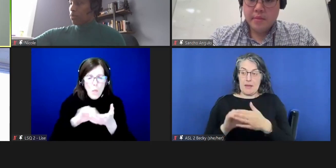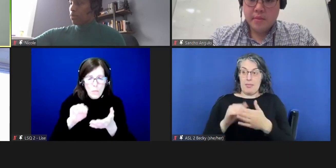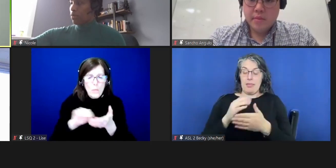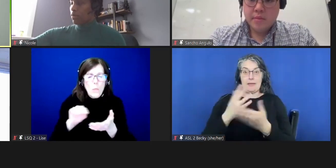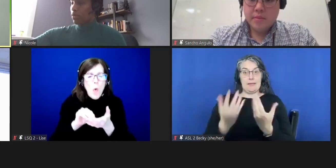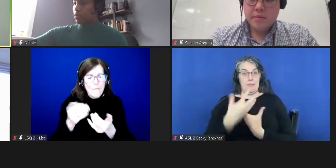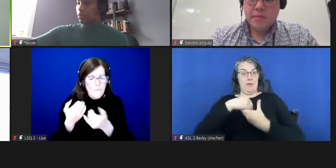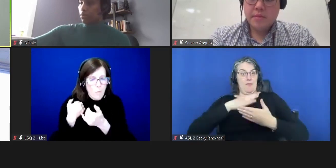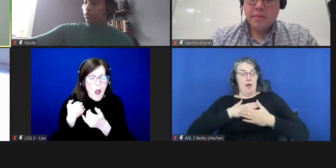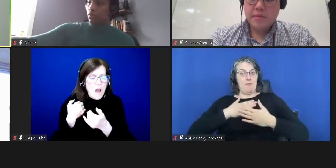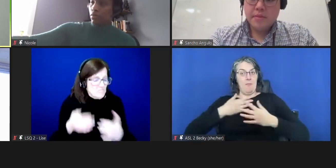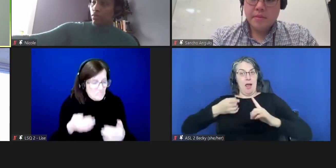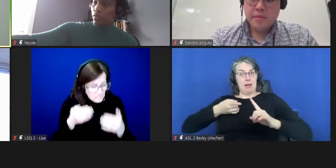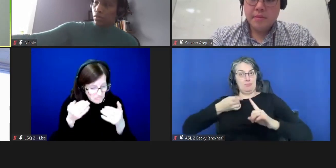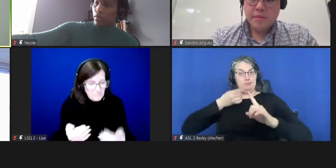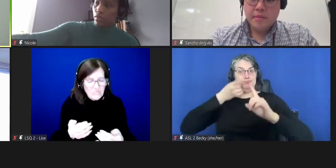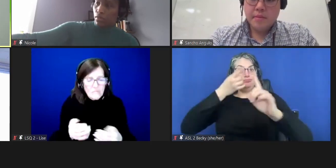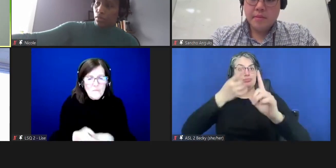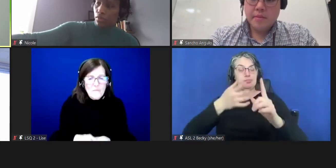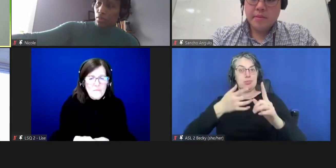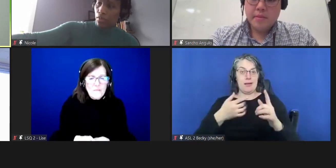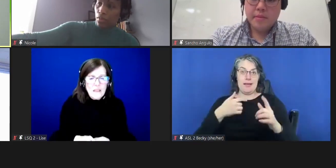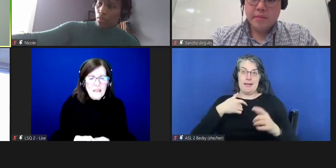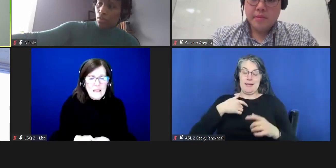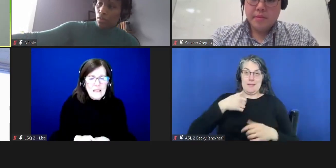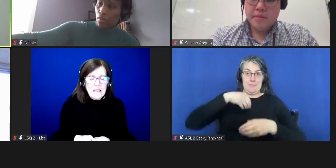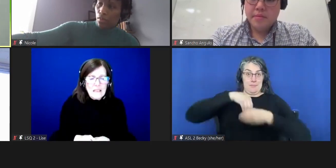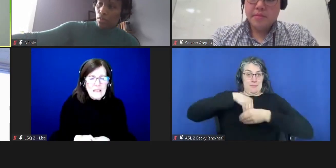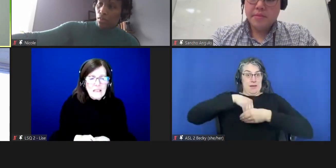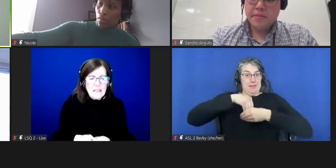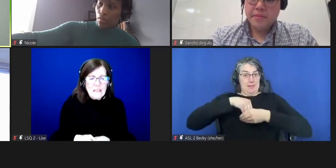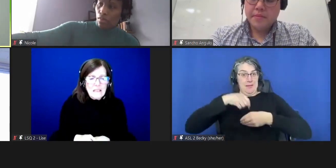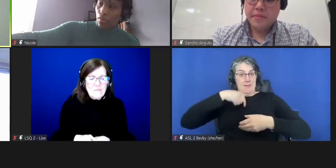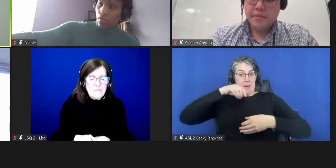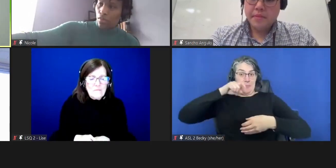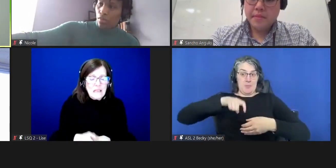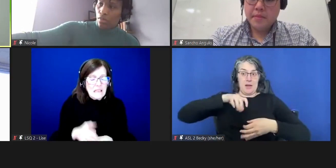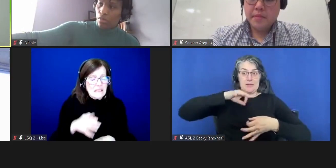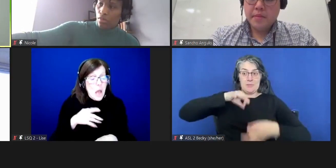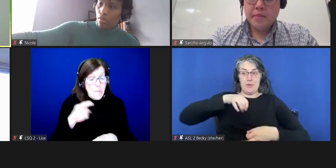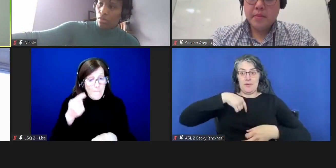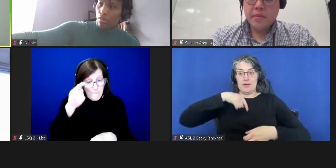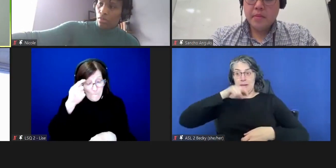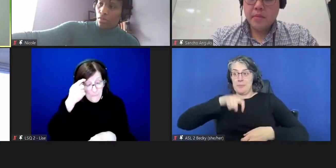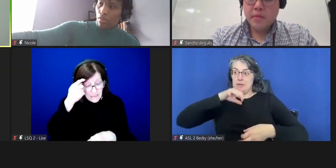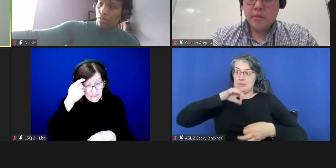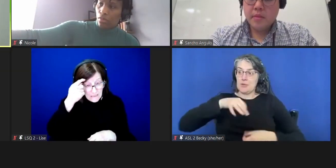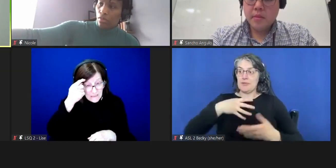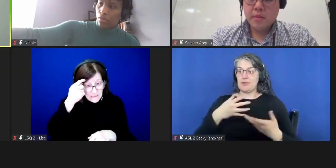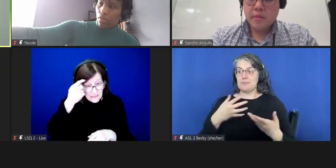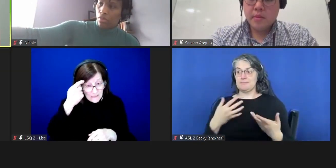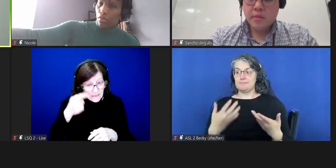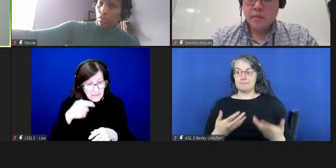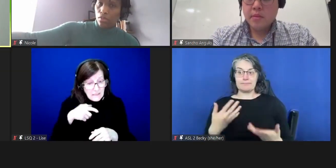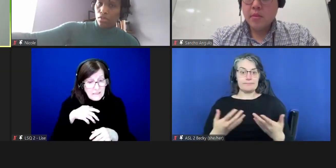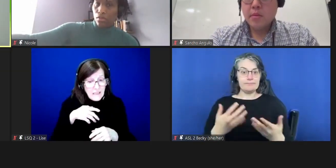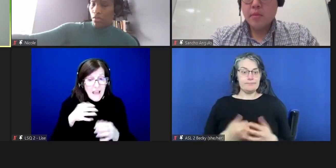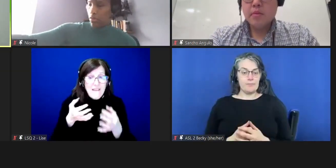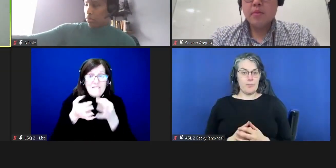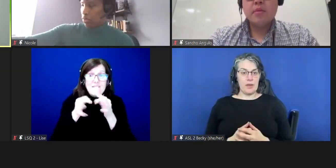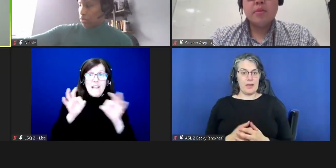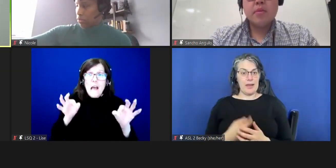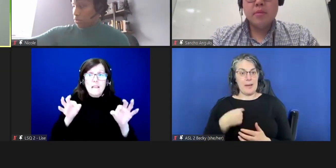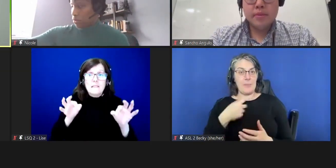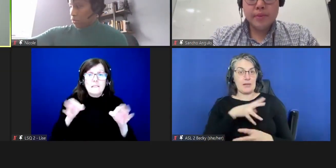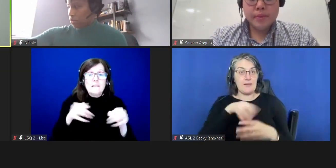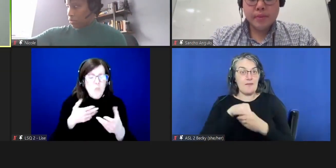Et donc, ça fait partie. Je pense que mon mantra, c'était vraiment d'être parfaite, que je voulais être